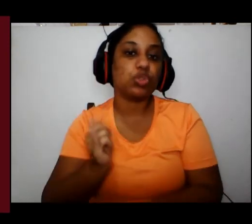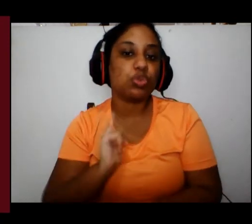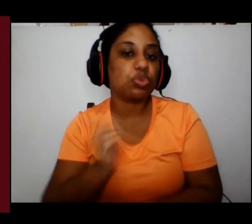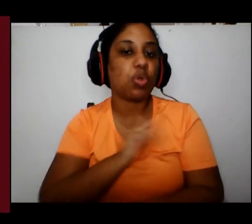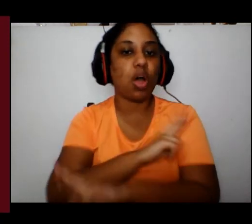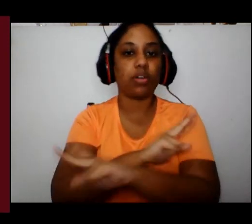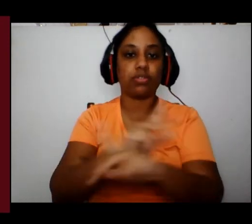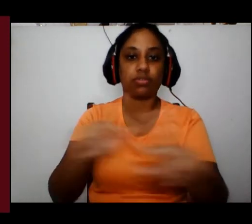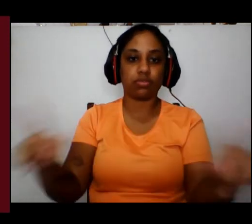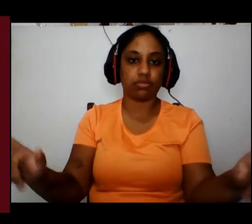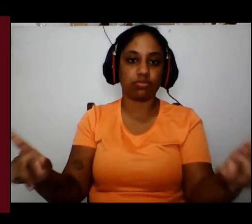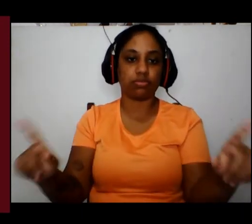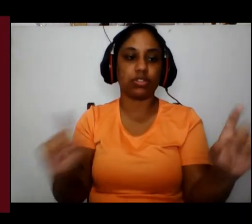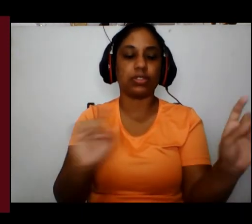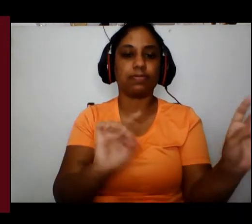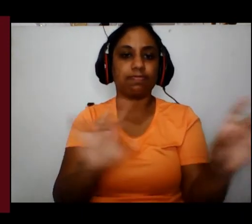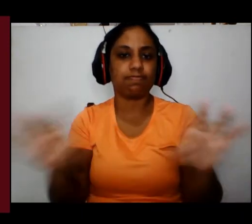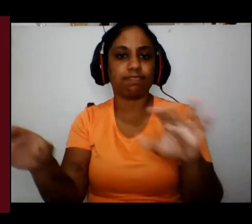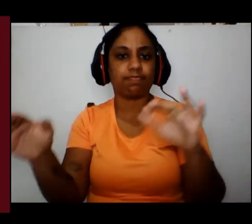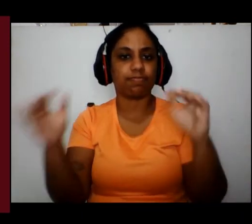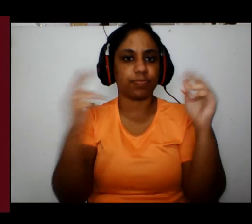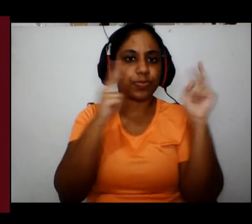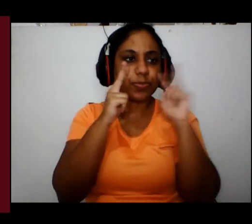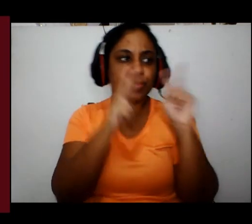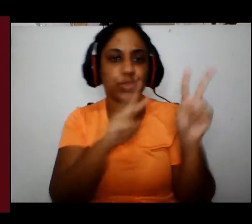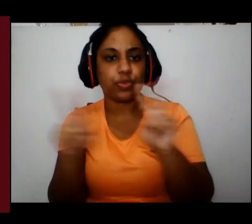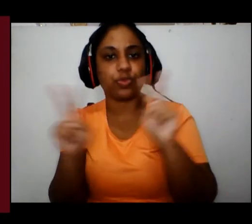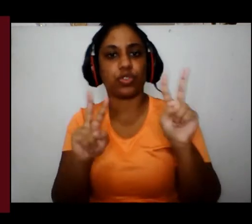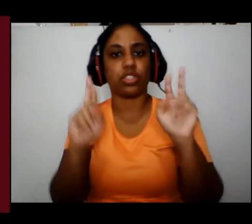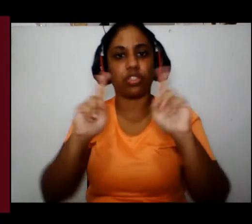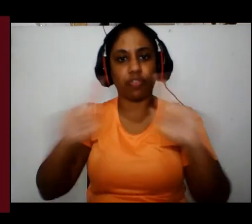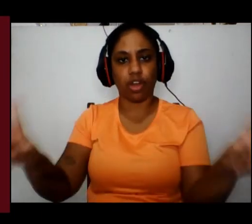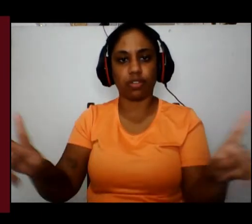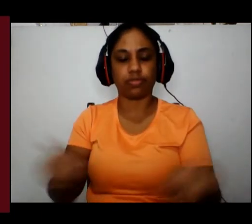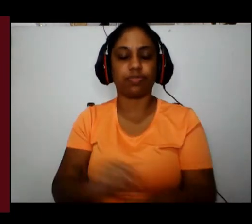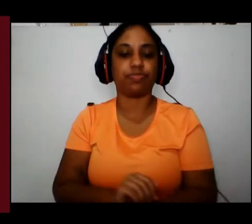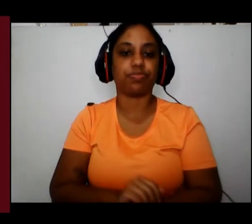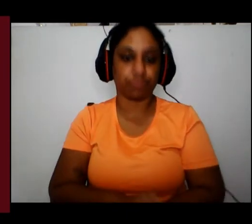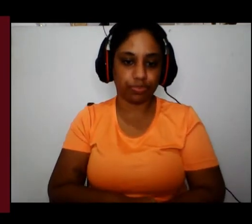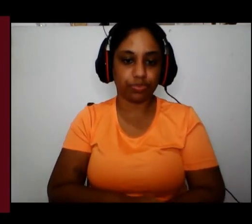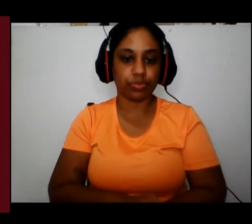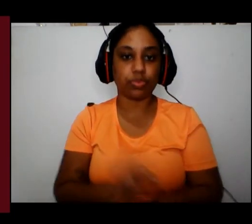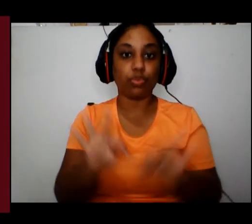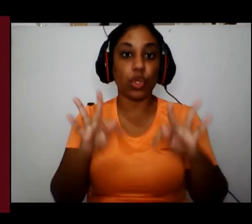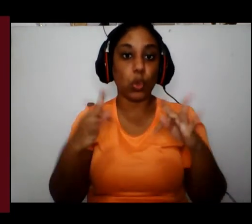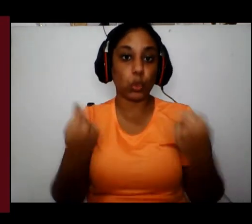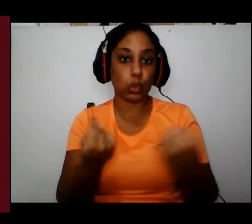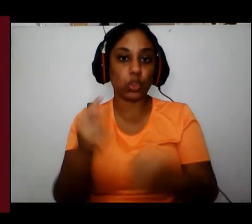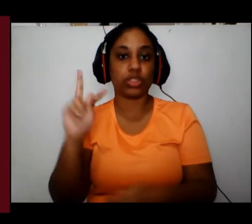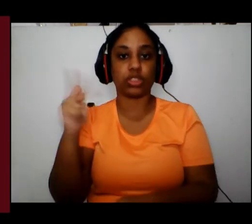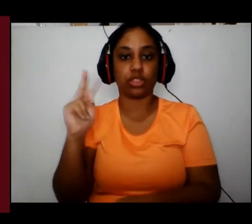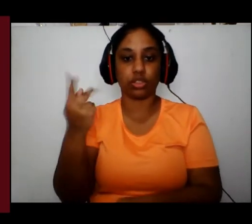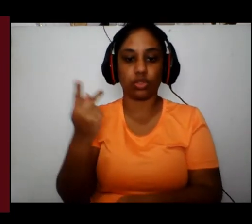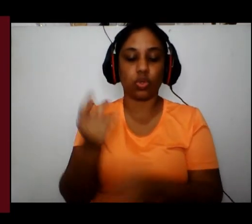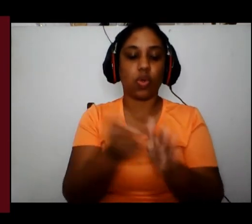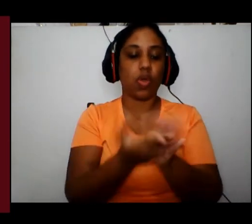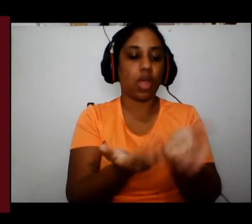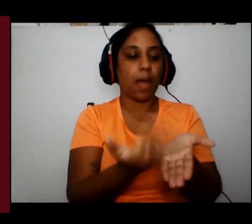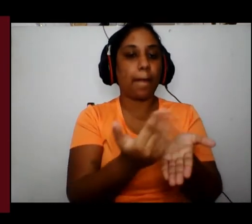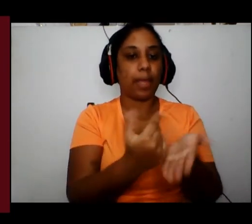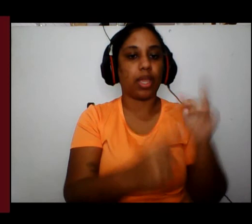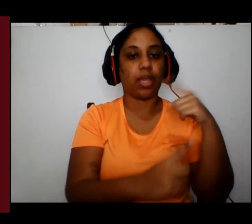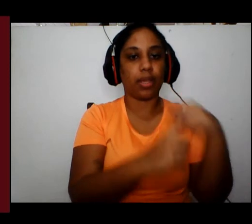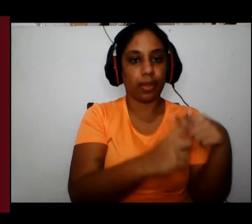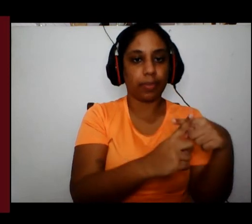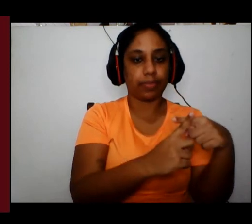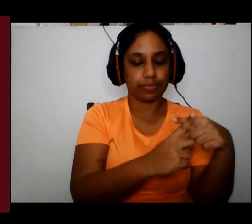de contar como o mundo se originou segundo a sua perspectiva, tá bom? Então, todas essas histórias, tanto a